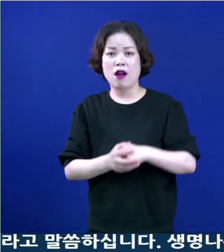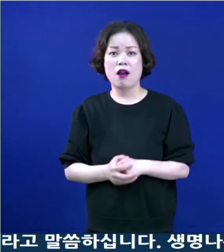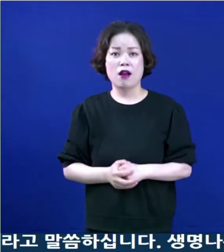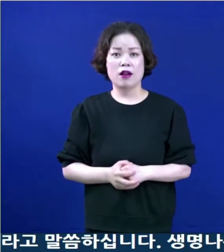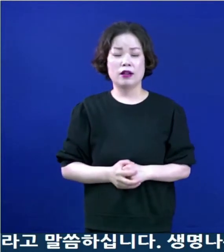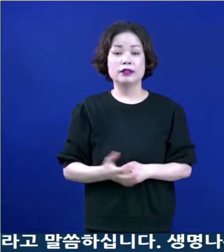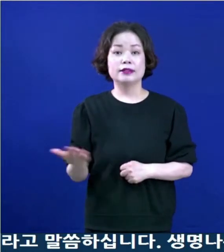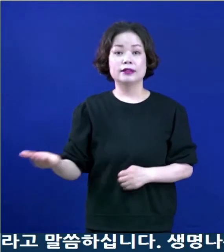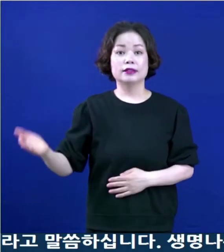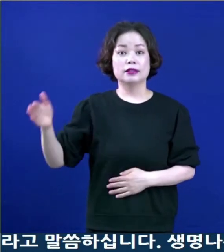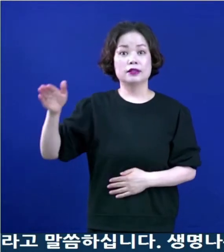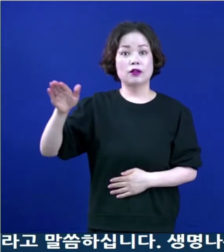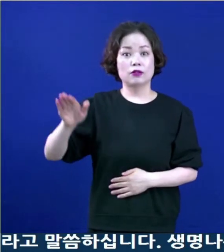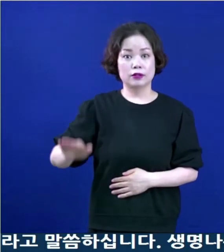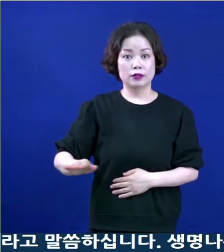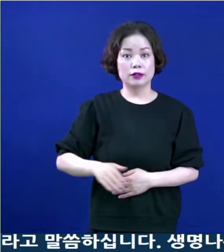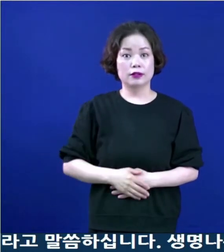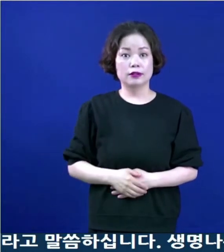그런데